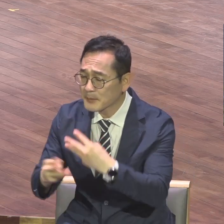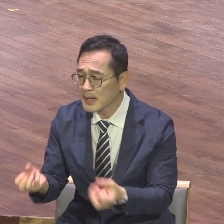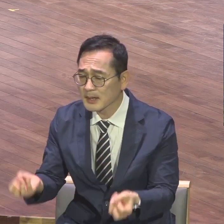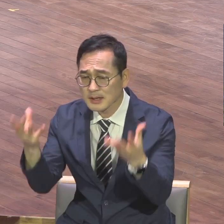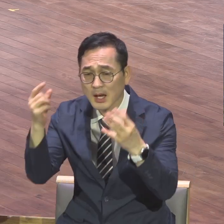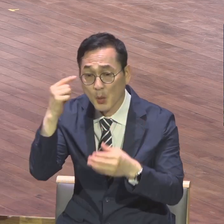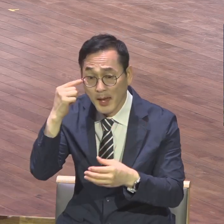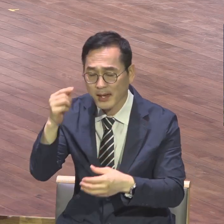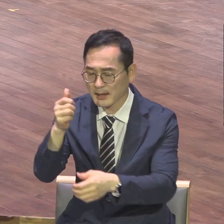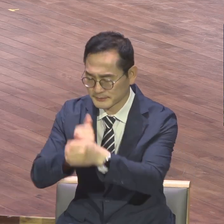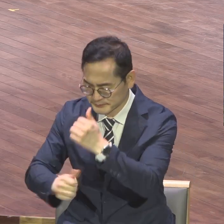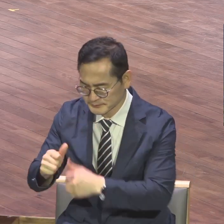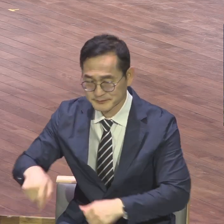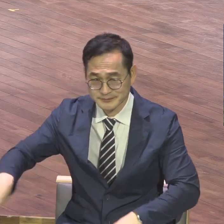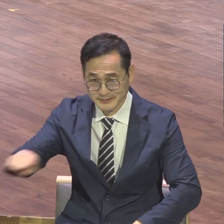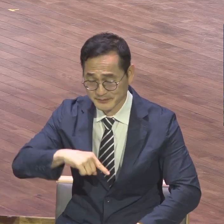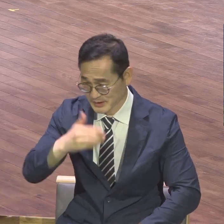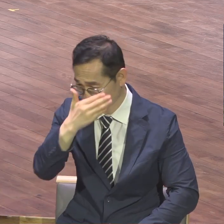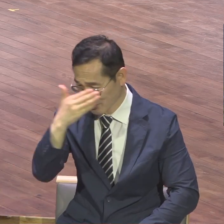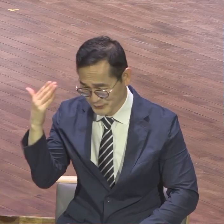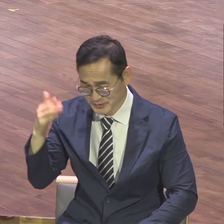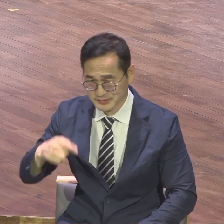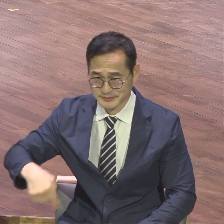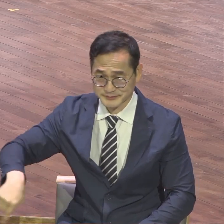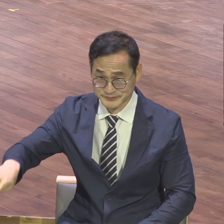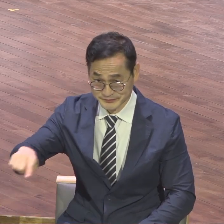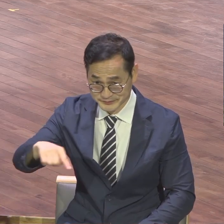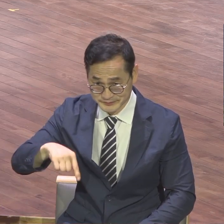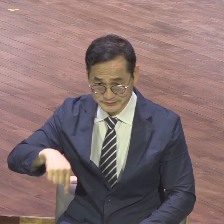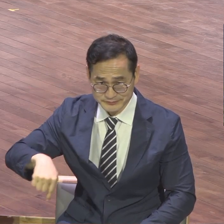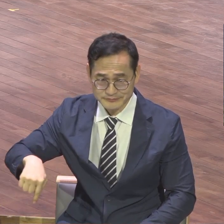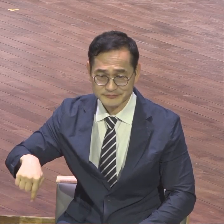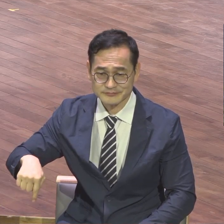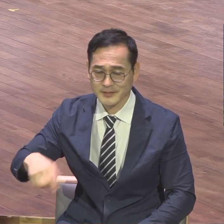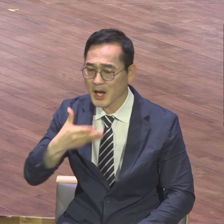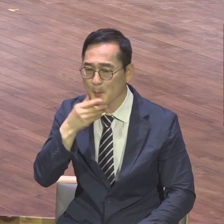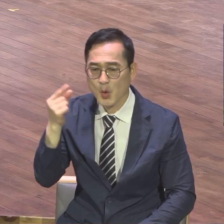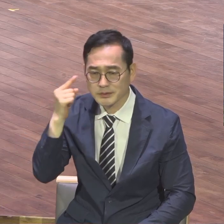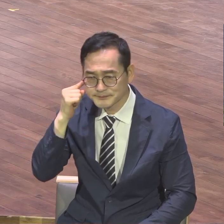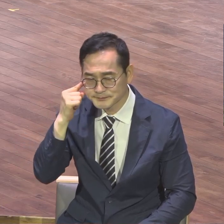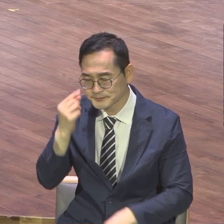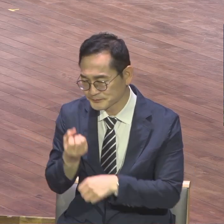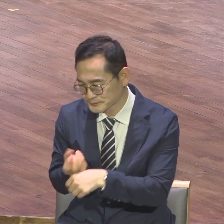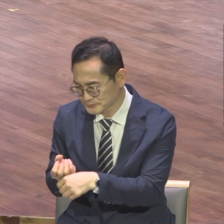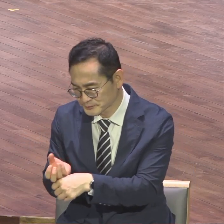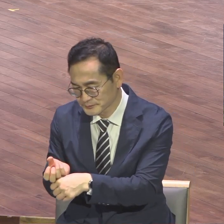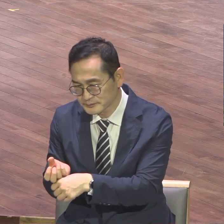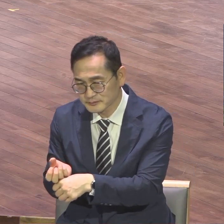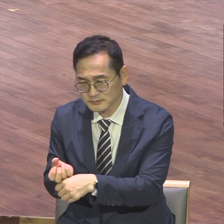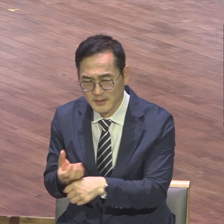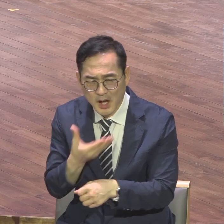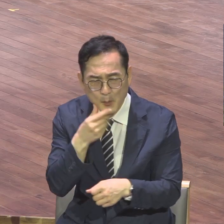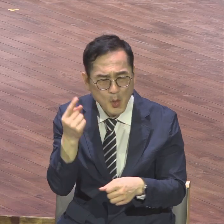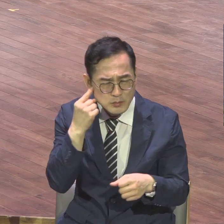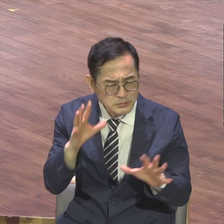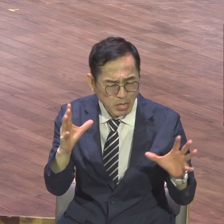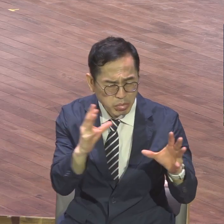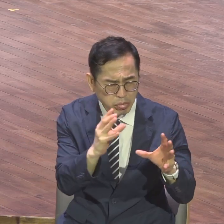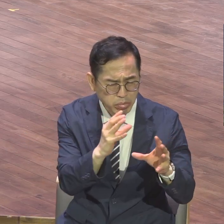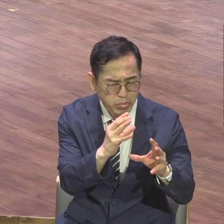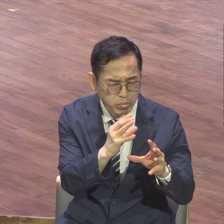후대 우리 랩너트들에게 이 시대에 복음이 사라져버린 이 시대에 복음